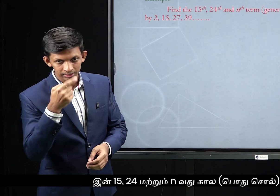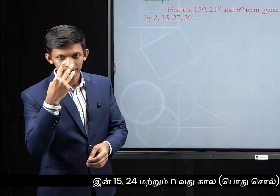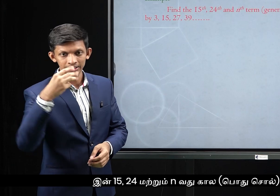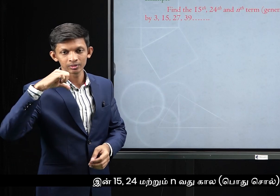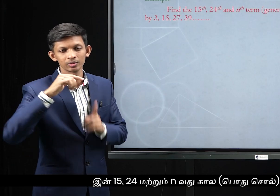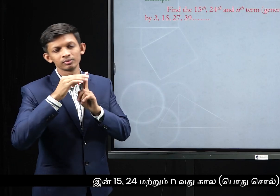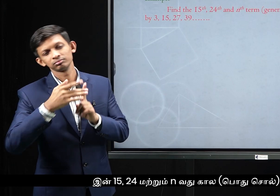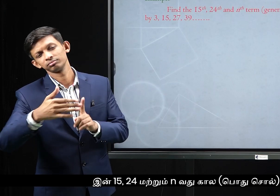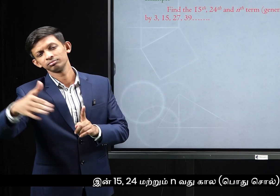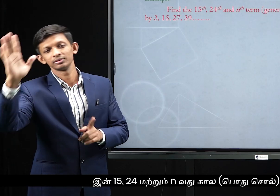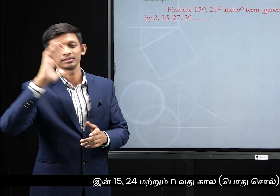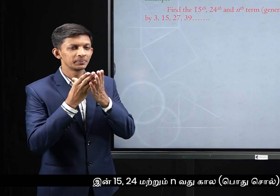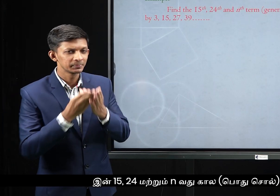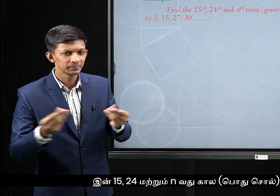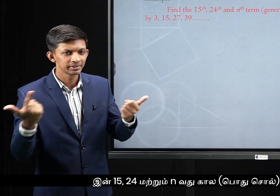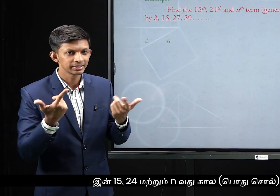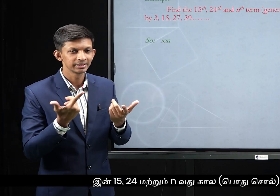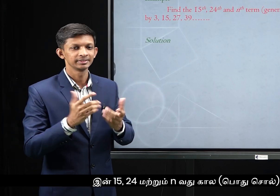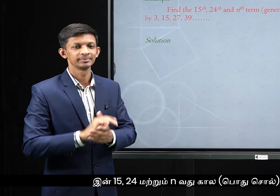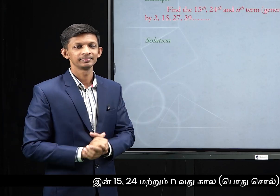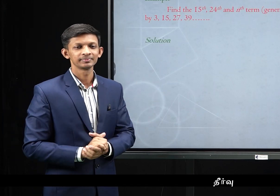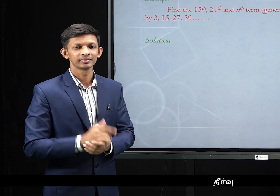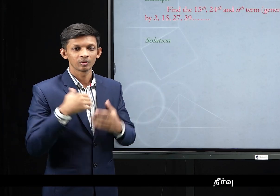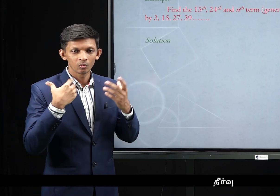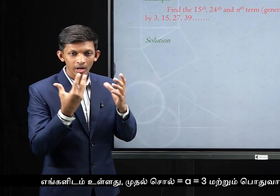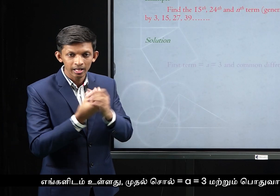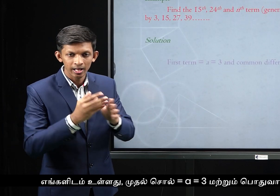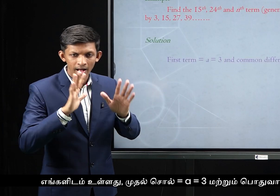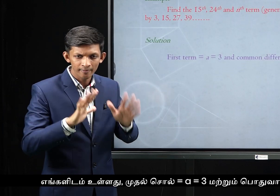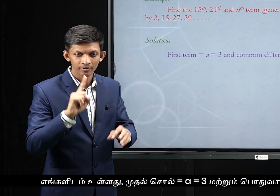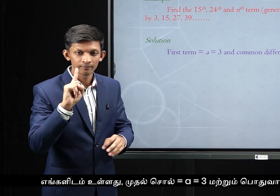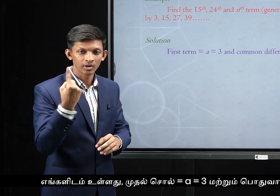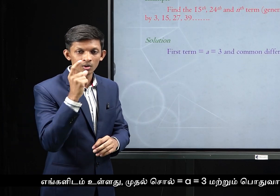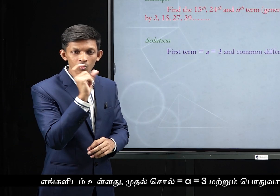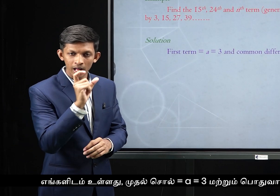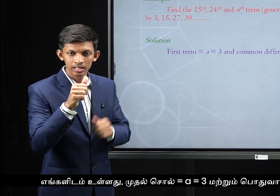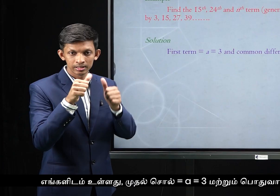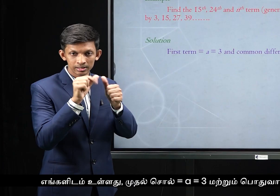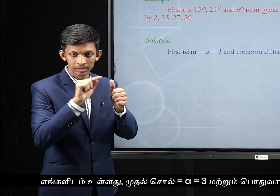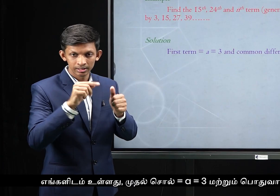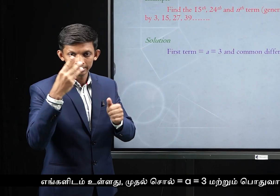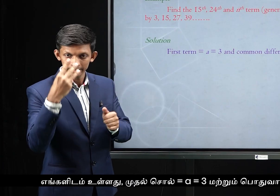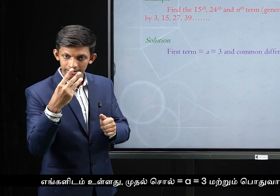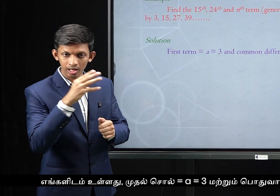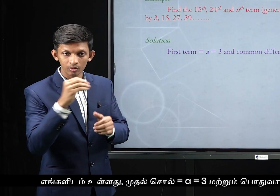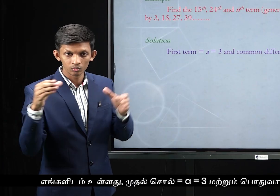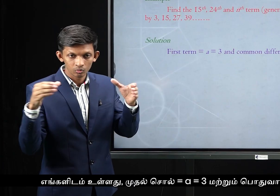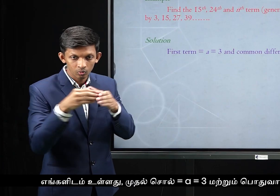எண்ணாவது காலம் அதாவது பொதுச்சொல் கண்டுபிடிக்கவும். தீர்வு: எங்களிடம் உள்ளது. முதல் சொல் ஈடு ஏ ஈடு